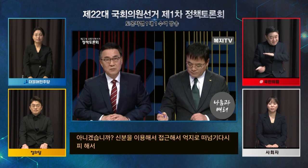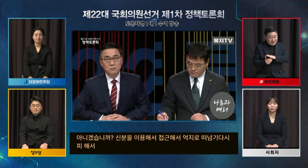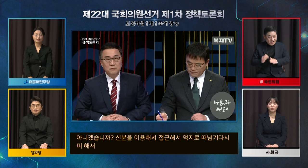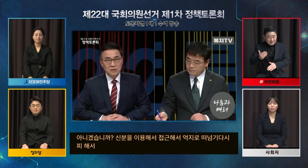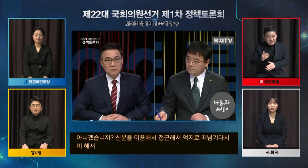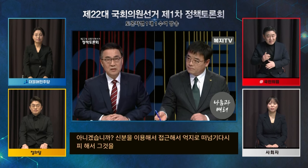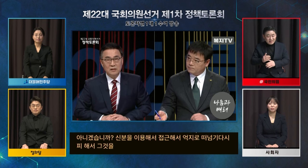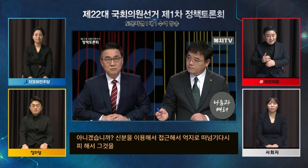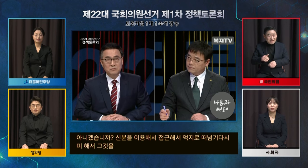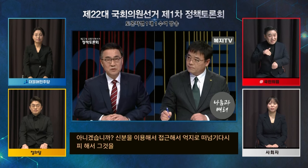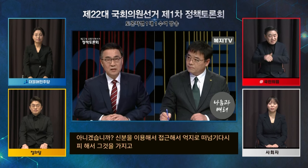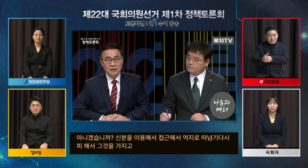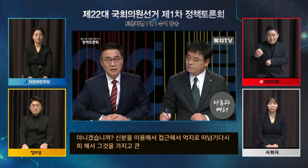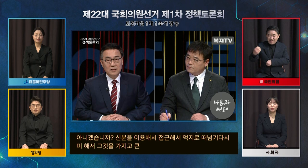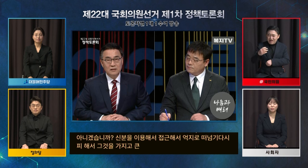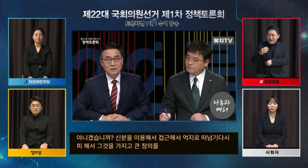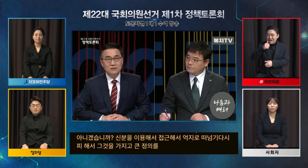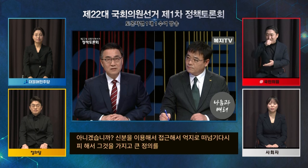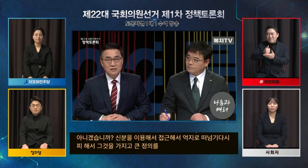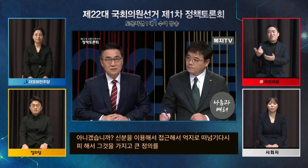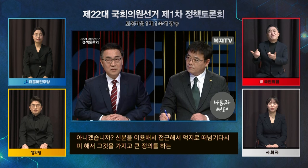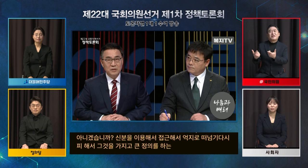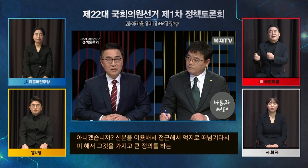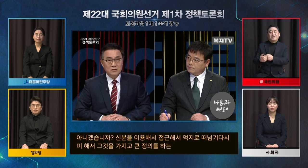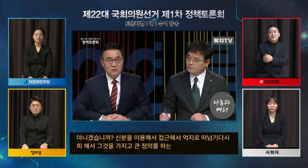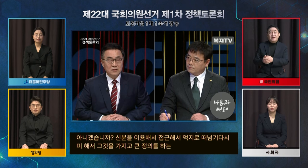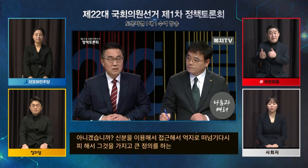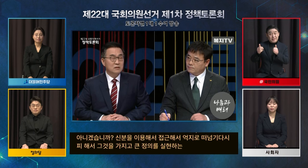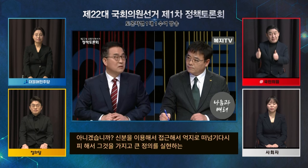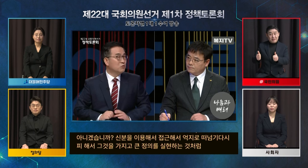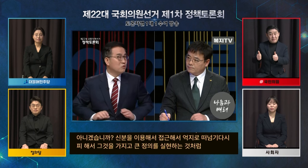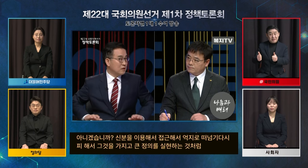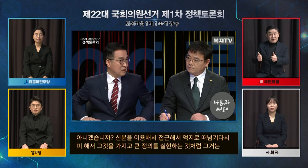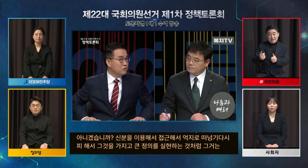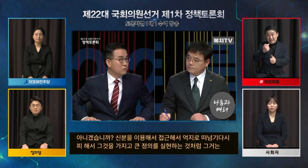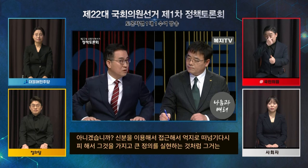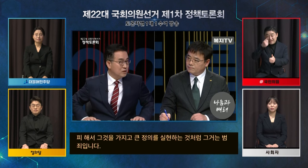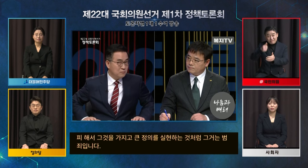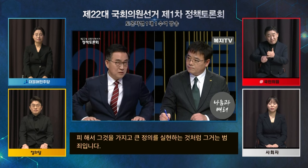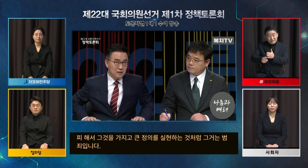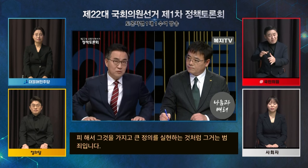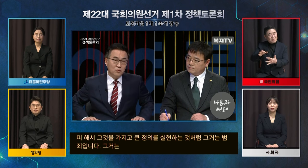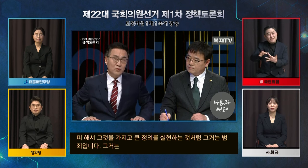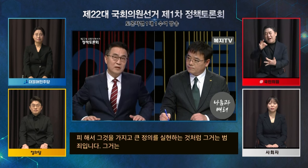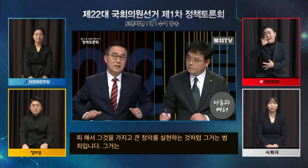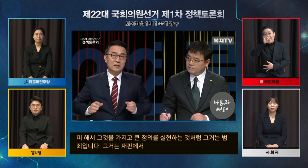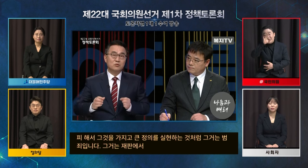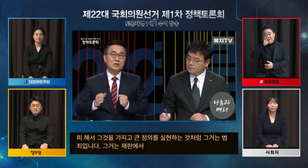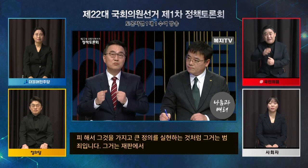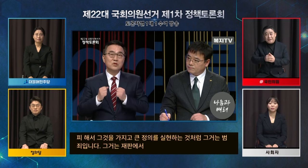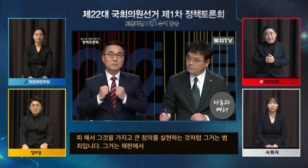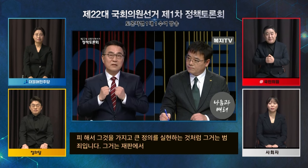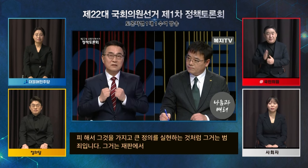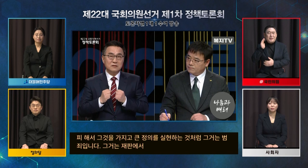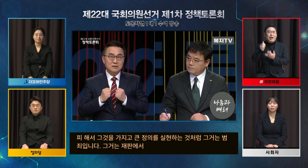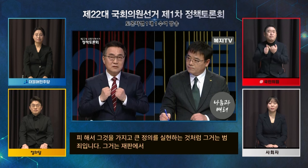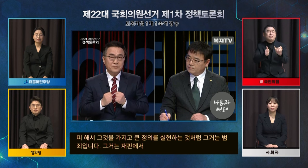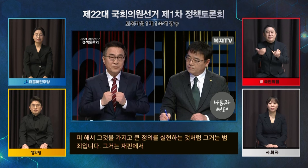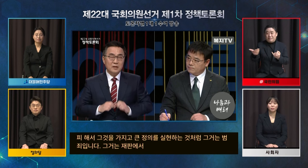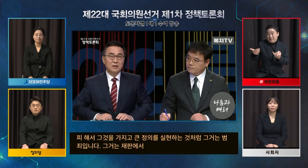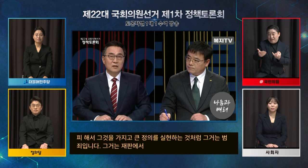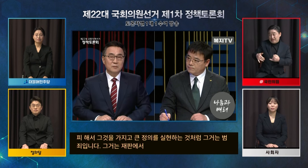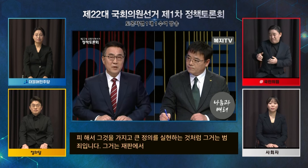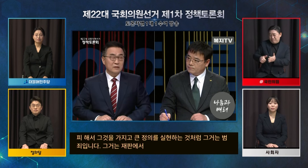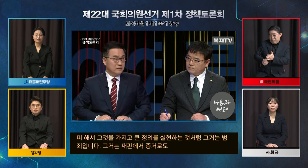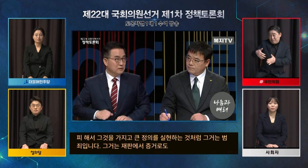정말 범죄입니다. 그 범죄 그런 것은 사실 재판에서는 정검으로도 채택될 수 없는 것입니다. 그리고 대통령 부인이 받은 그